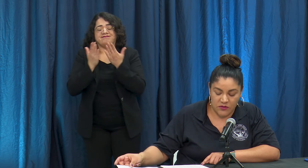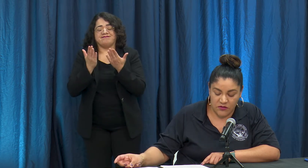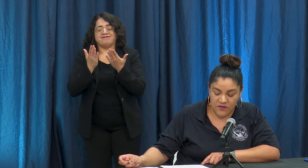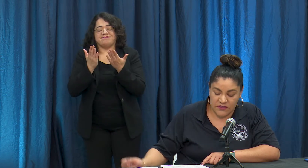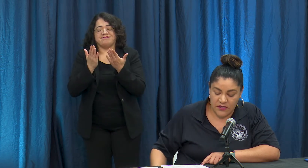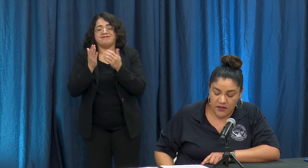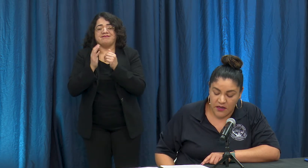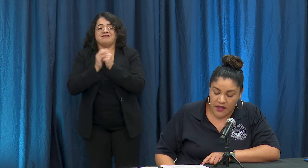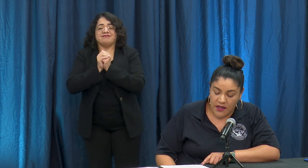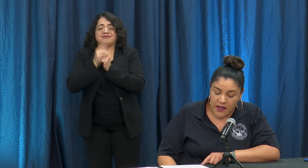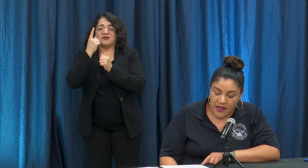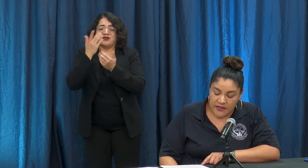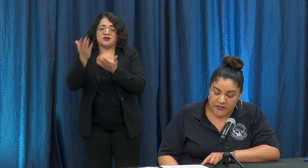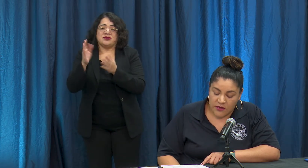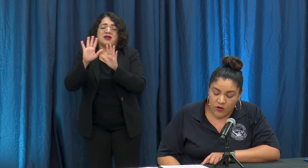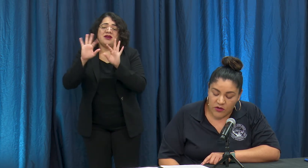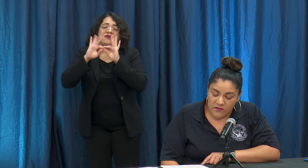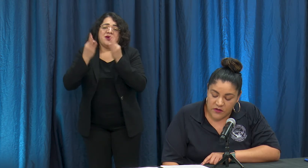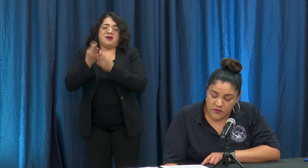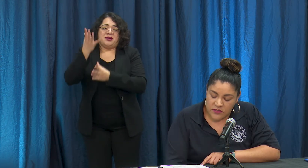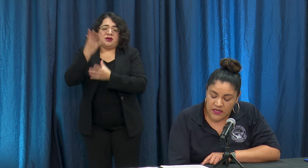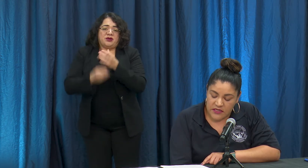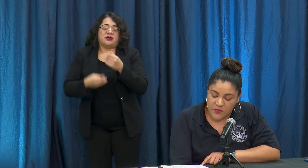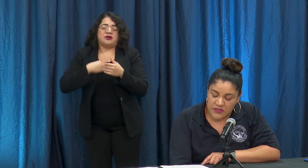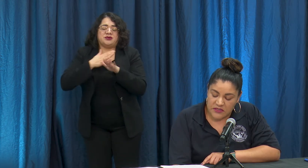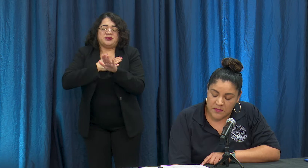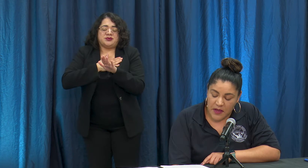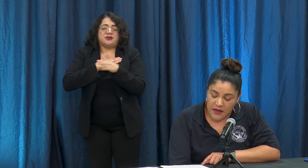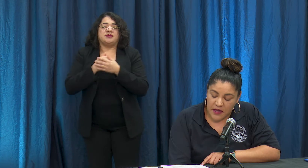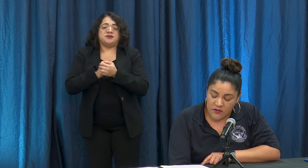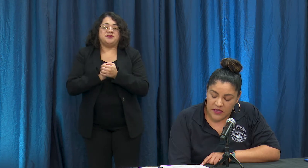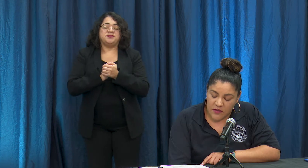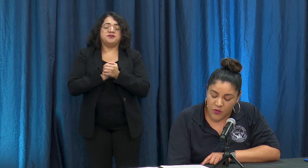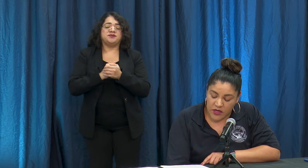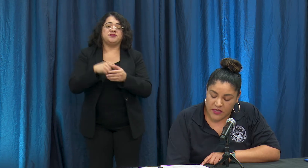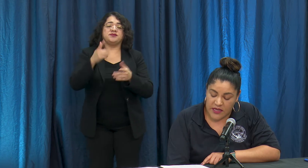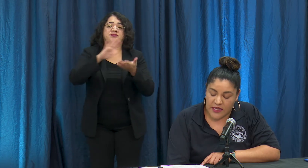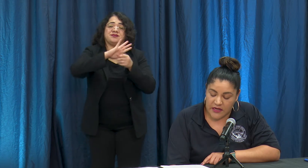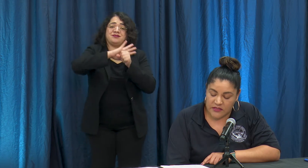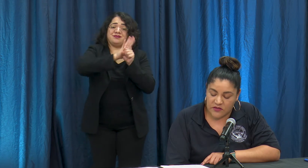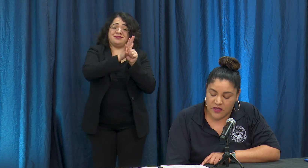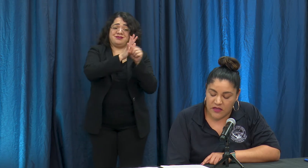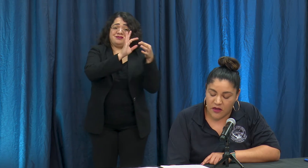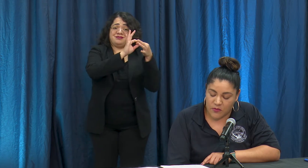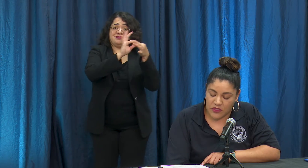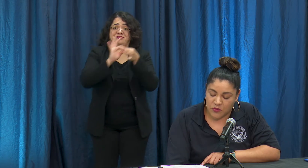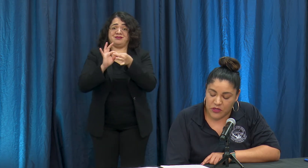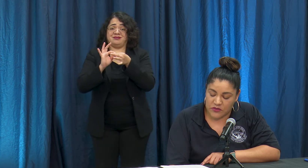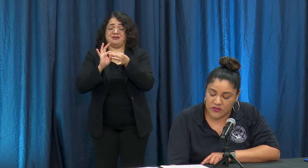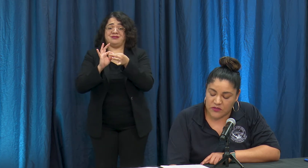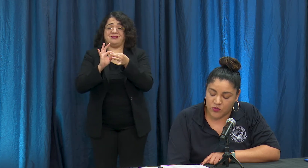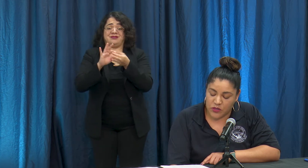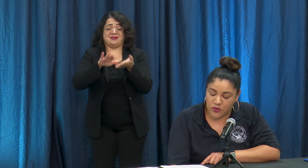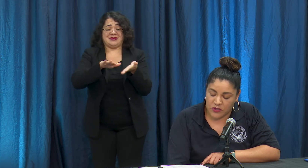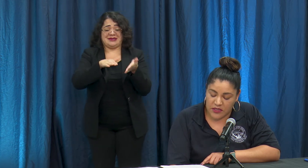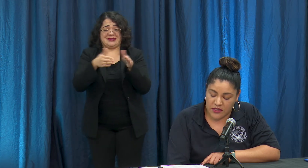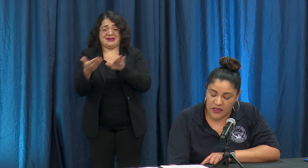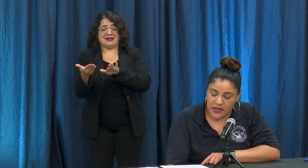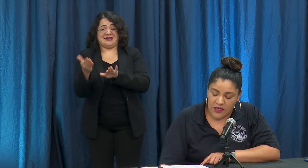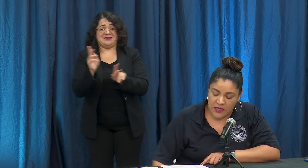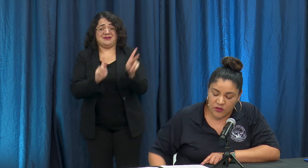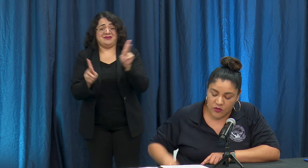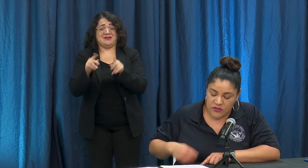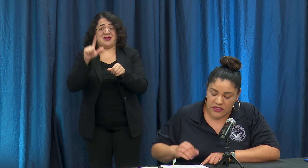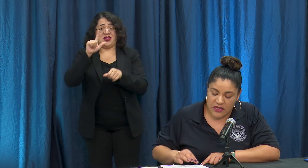este momento difícil. El coronavirus es el principal causa de muerte en la ciudad de Long Beach. Por eso es que es muy